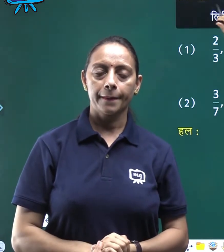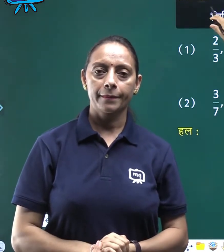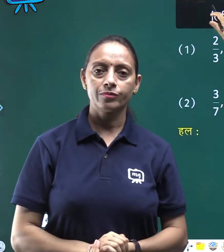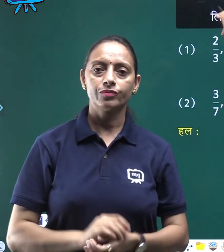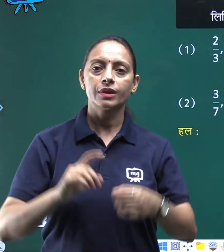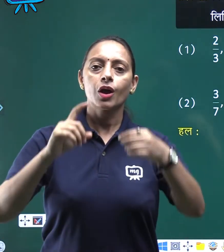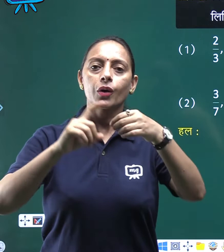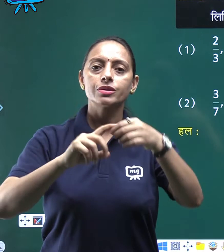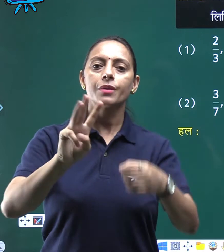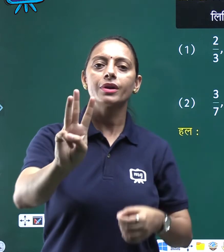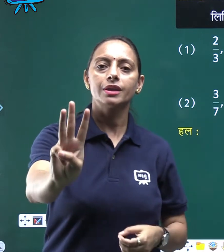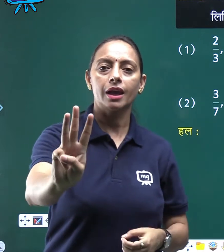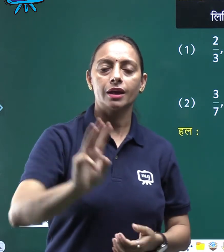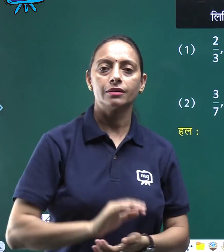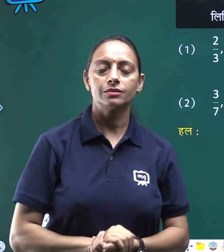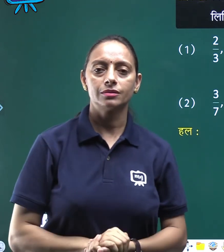प्रश्न तीन,